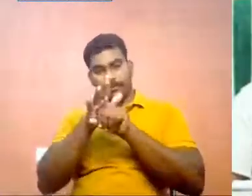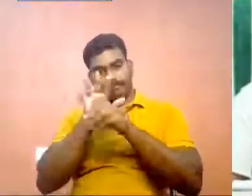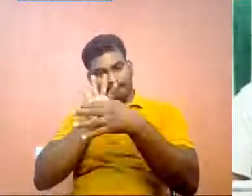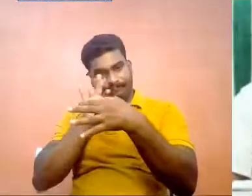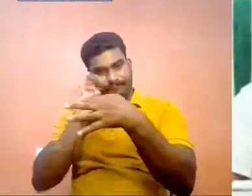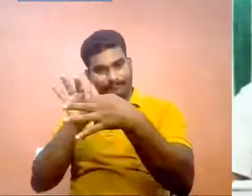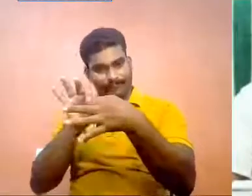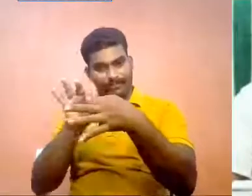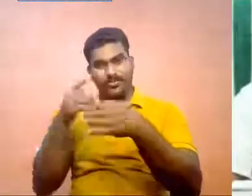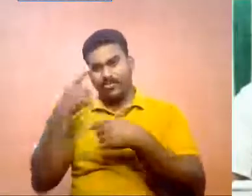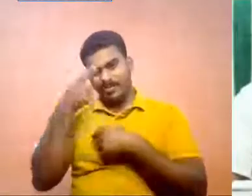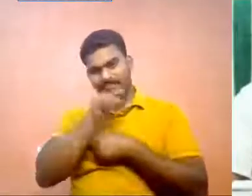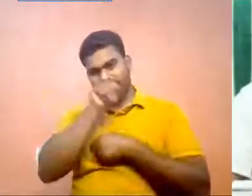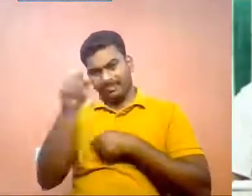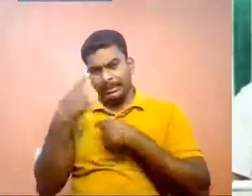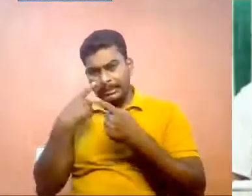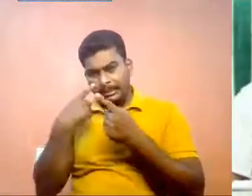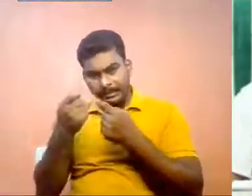ടെസ്റ്റിംഗ് സൗകര്യം